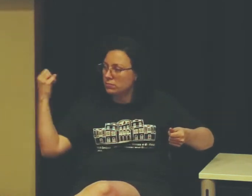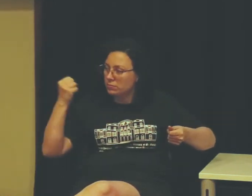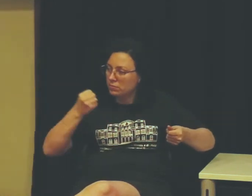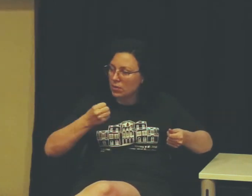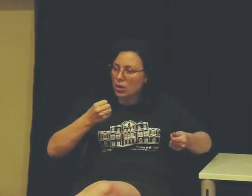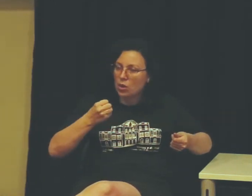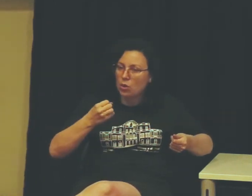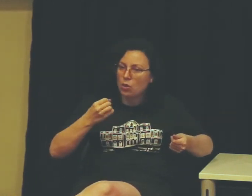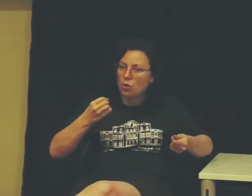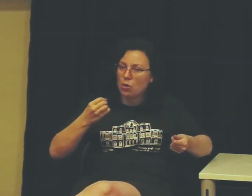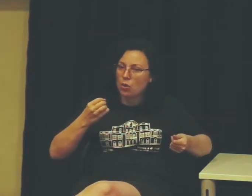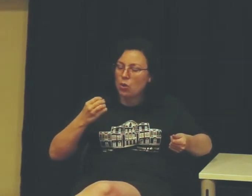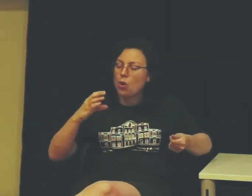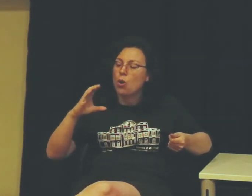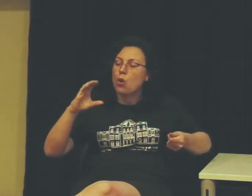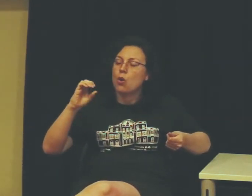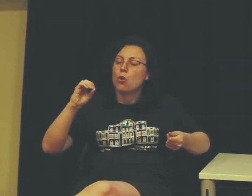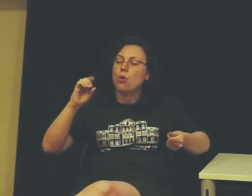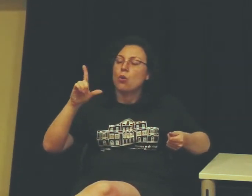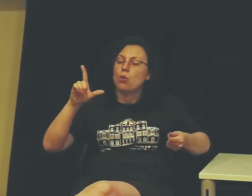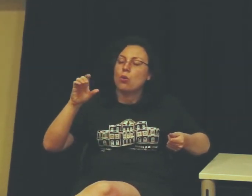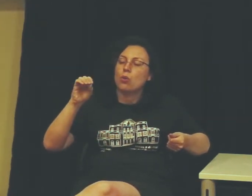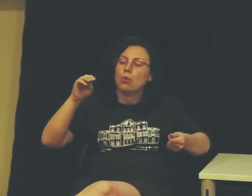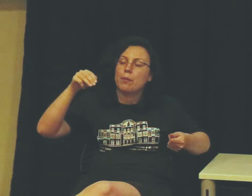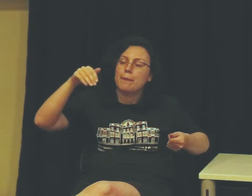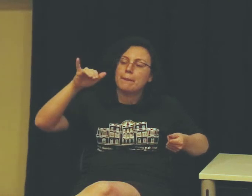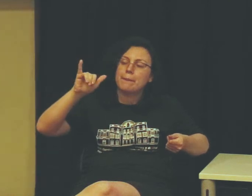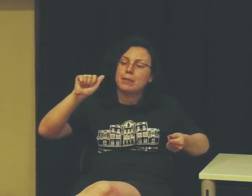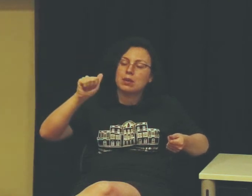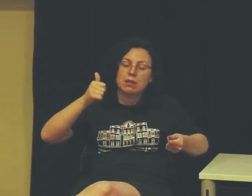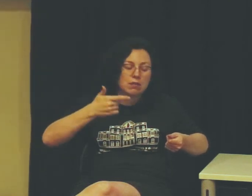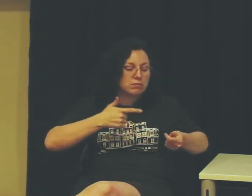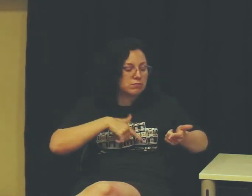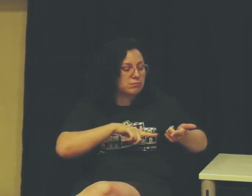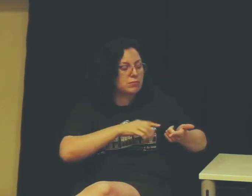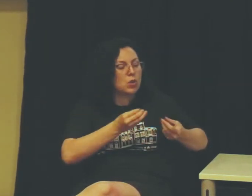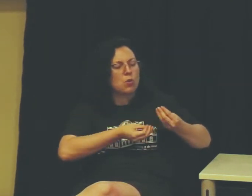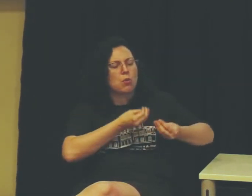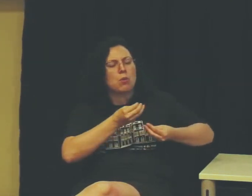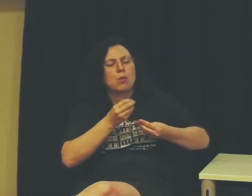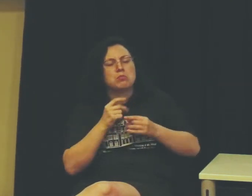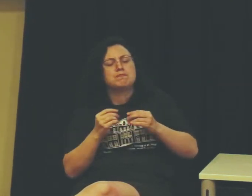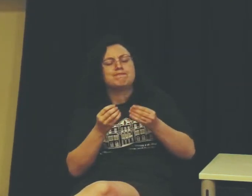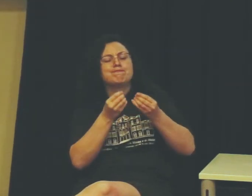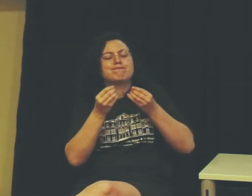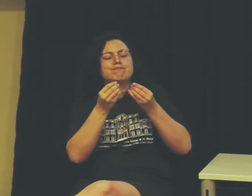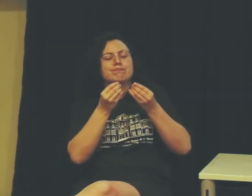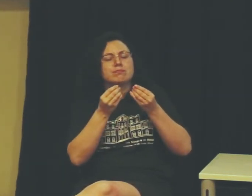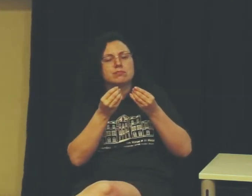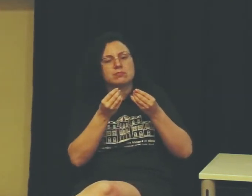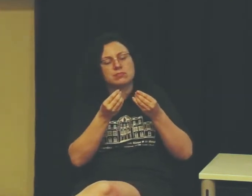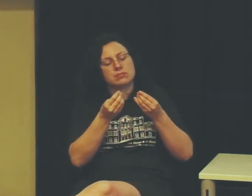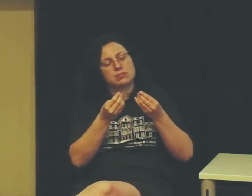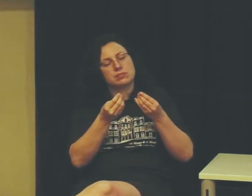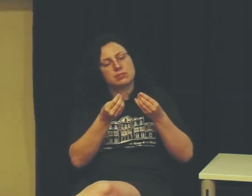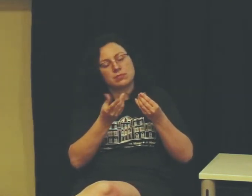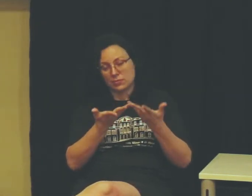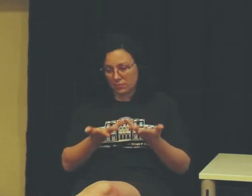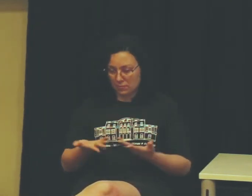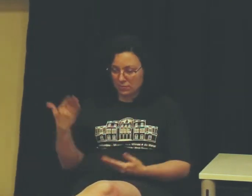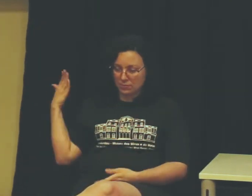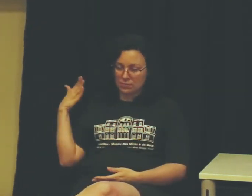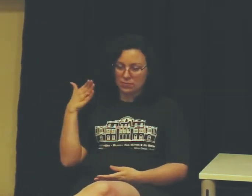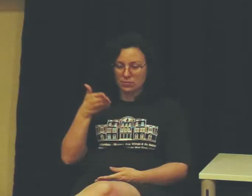Colômbia. E como é que ele fazia esse refino? Bom, ele ia para o laboratório e utilizava, né, o que a gente hoje